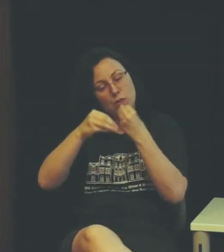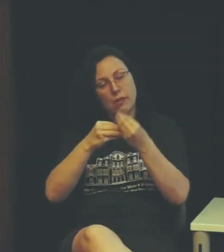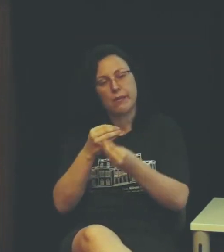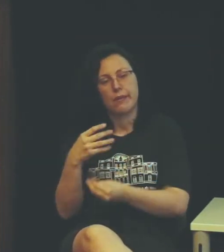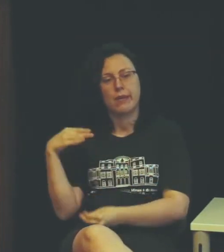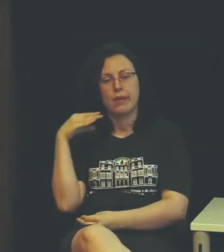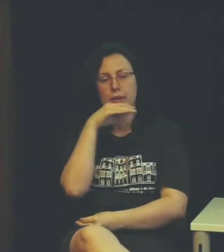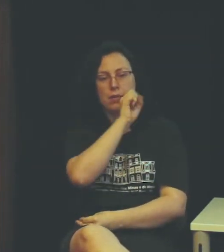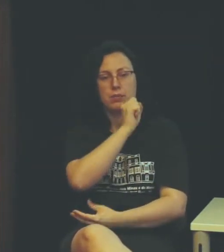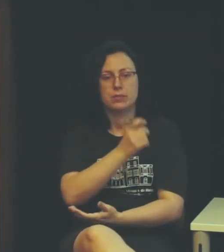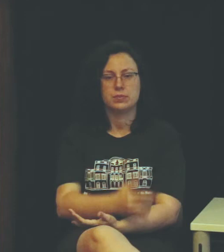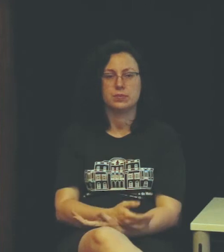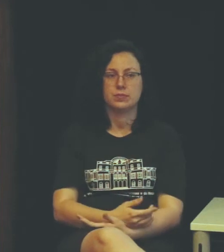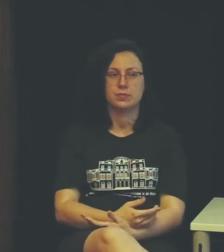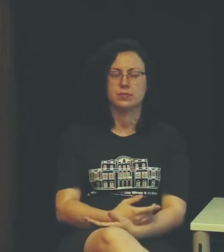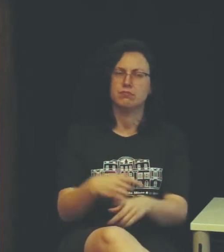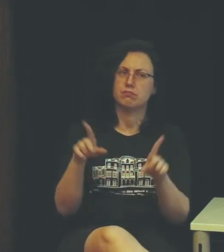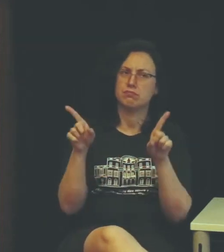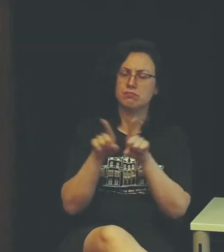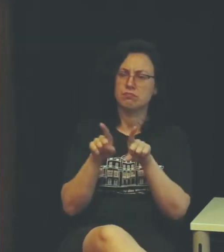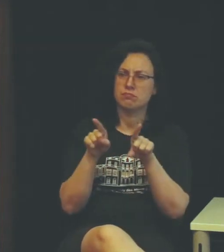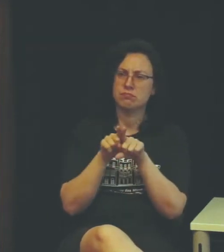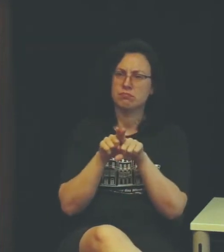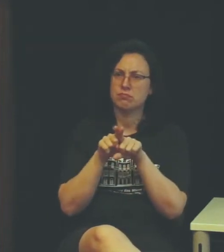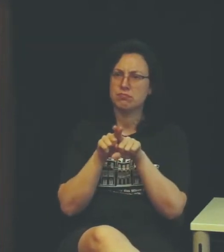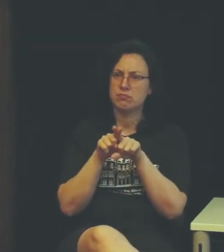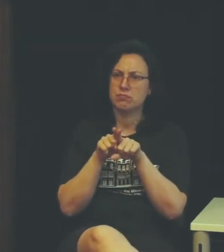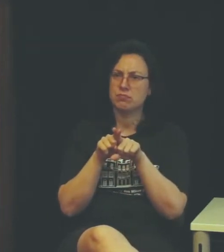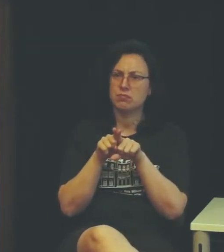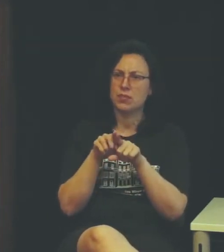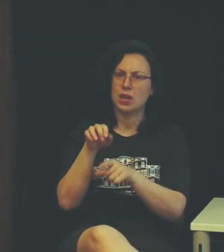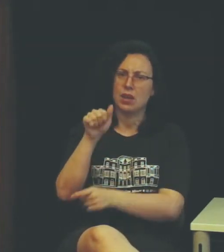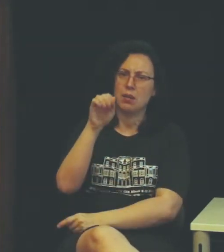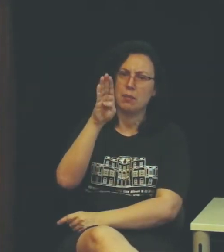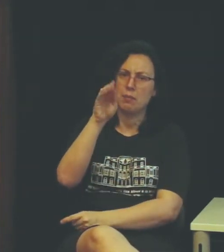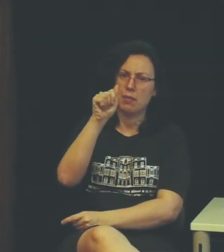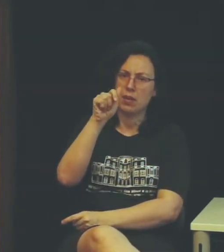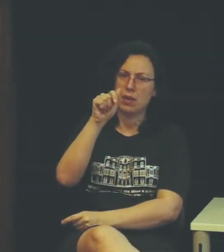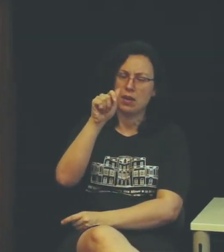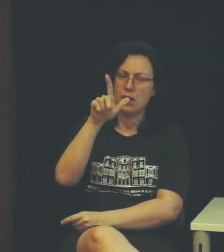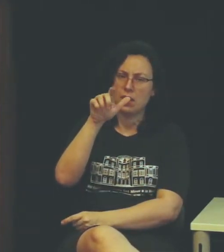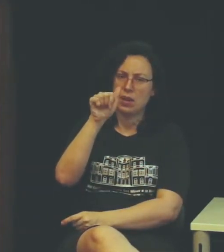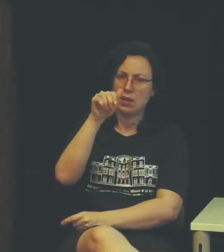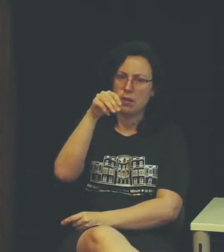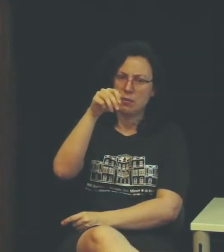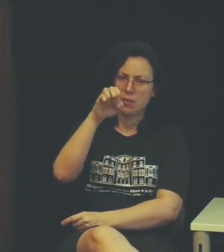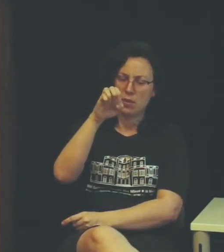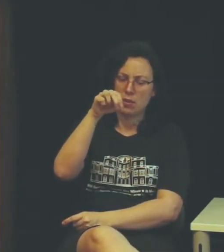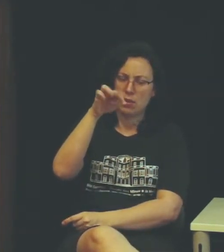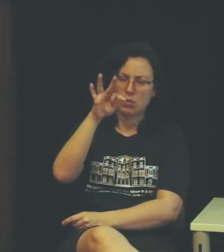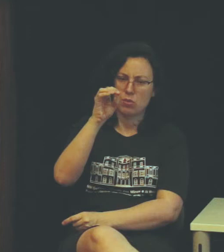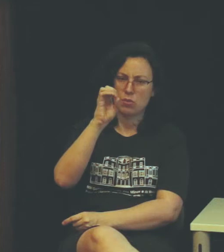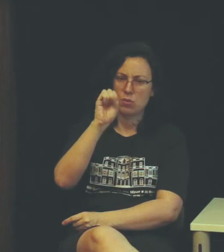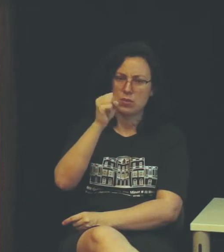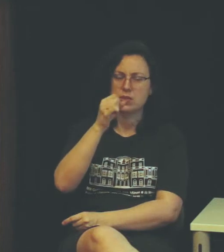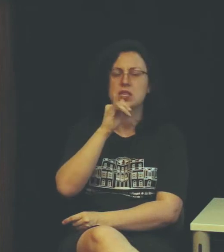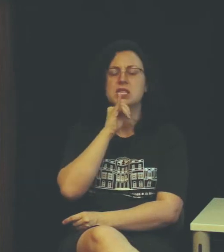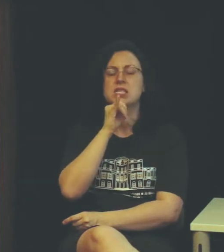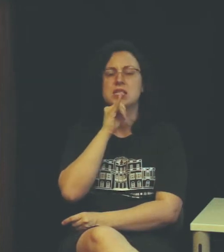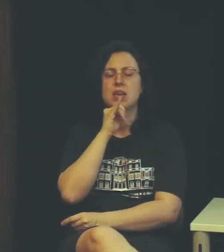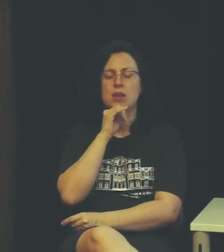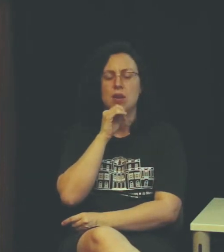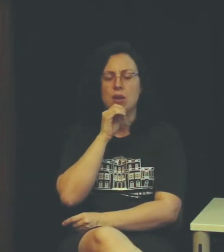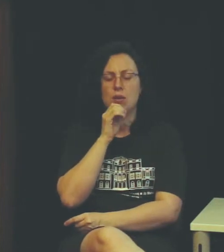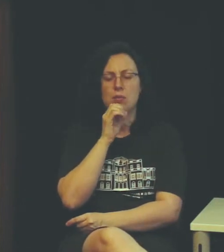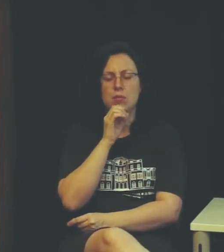pode entender que abalamentos é um catalisador para fazer com que a Coca-Cola perca o gás. Então, se você joga abalamentos ali,